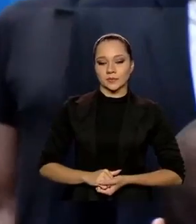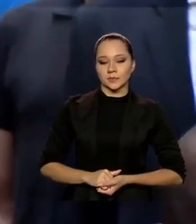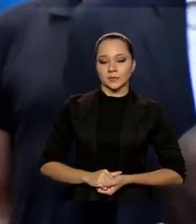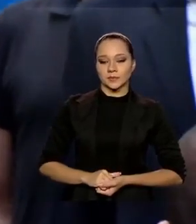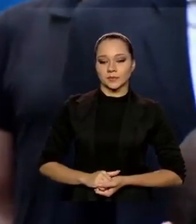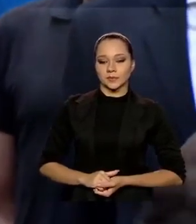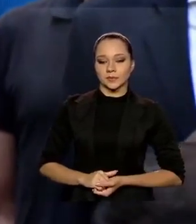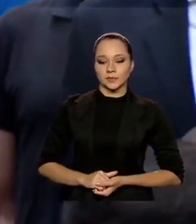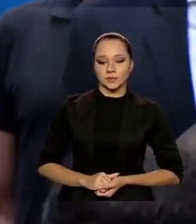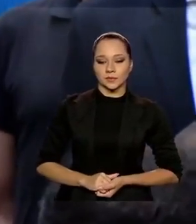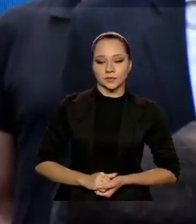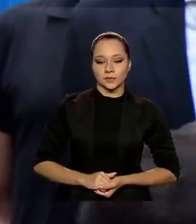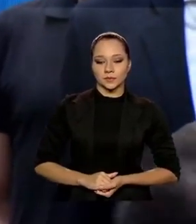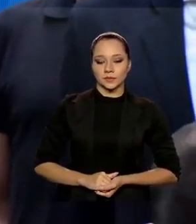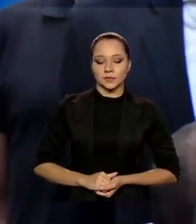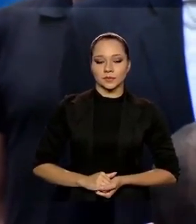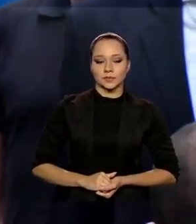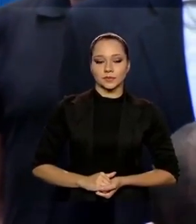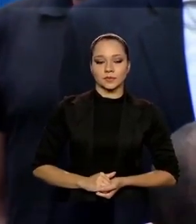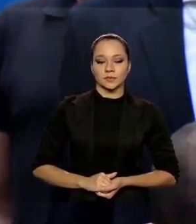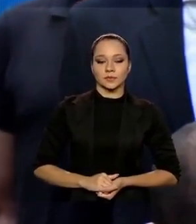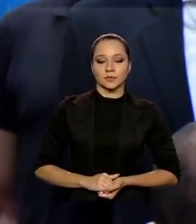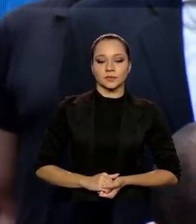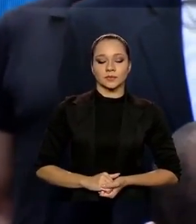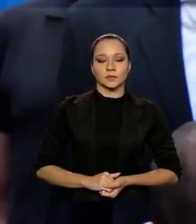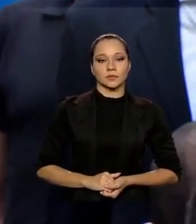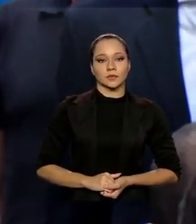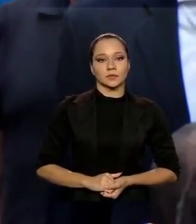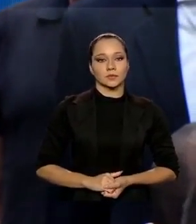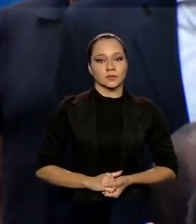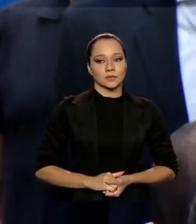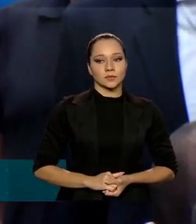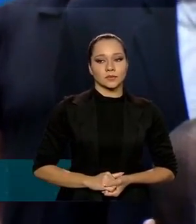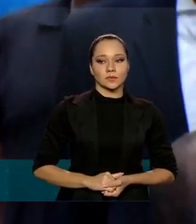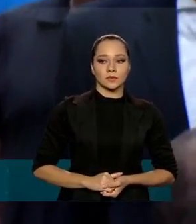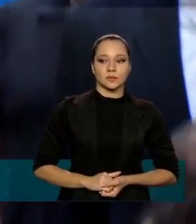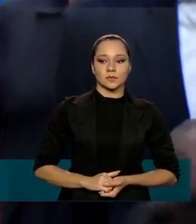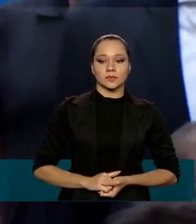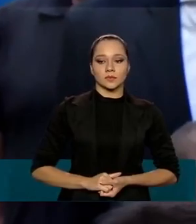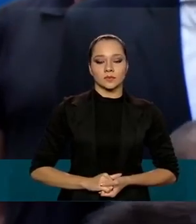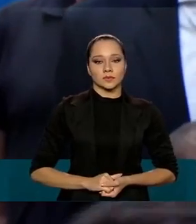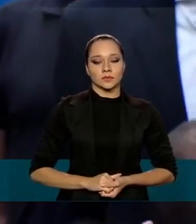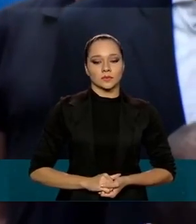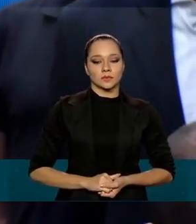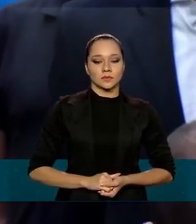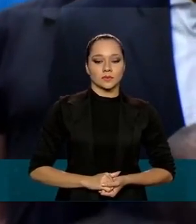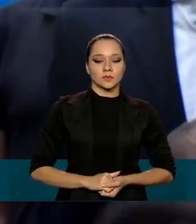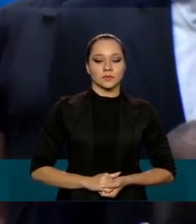Música.